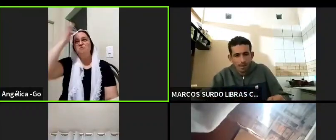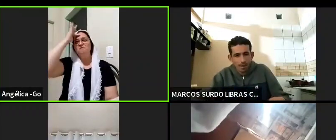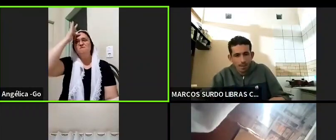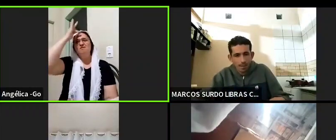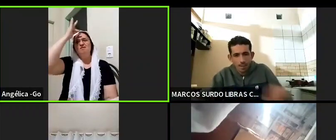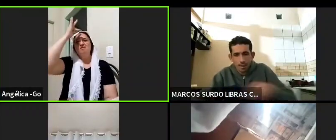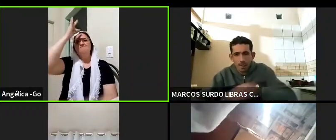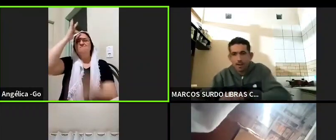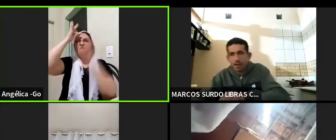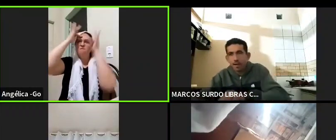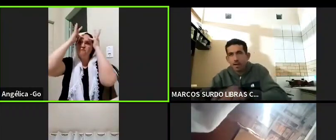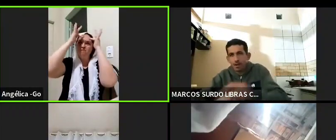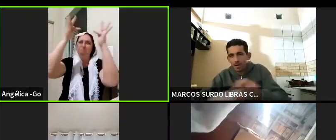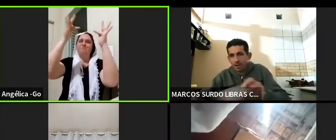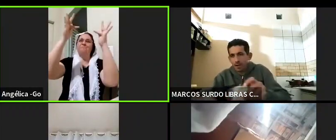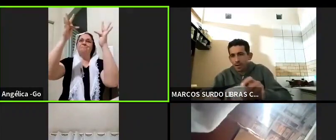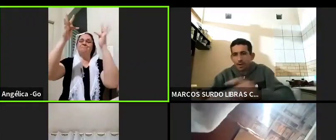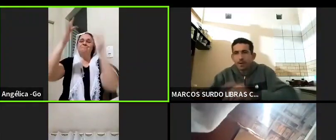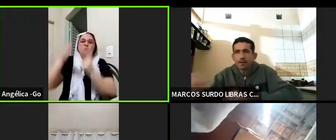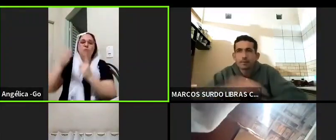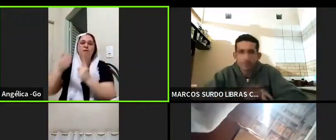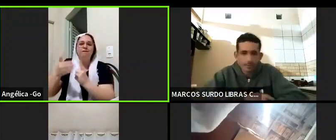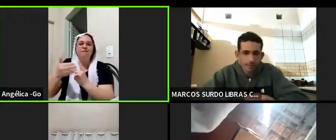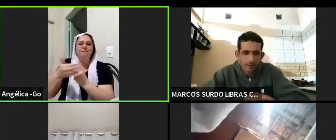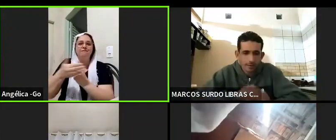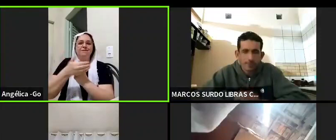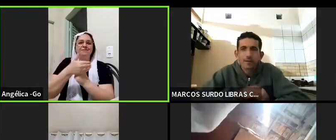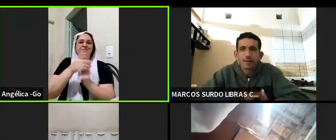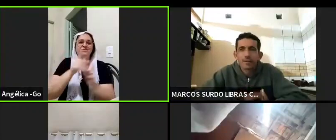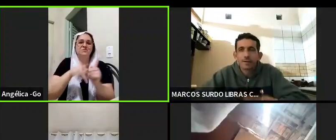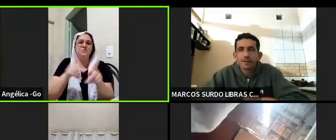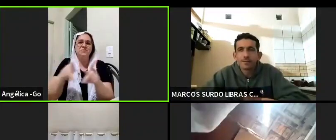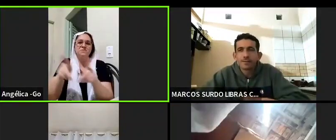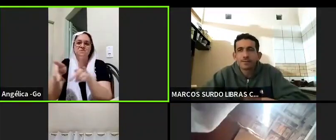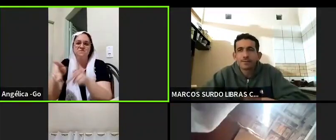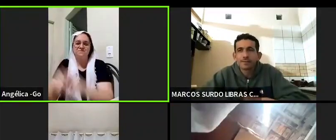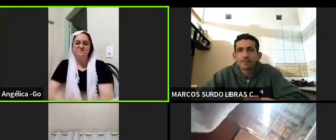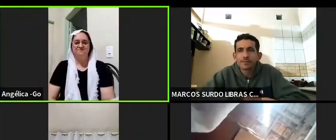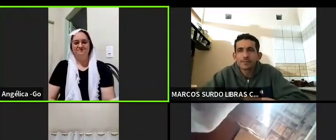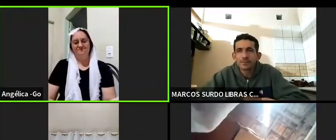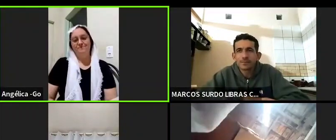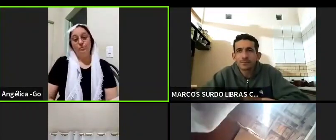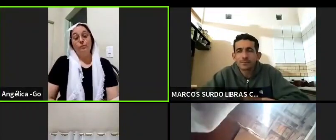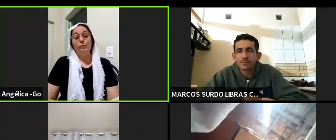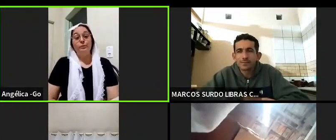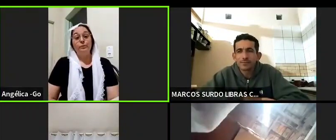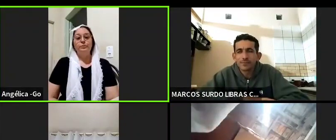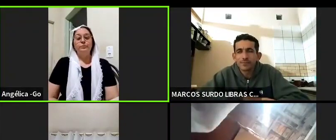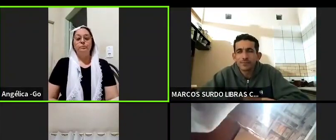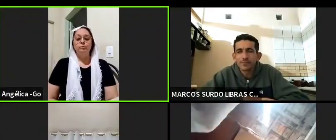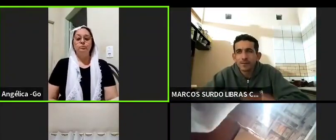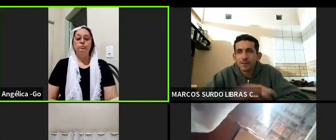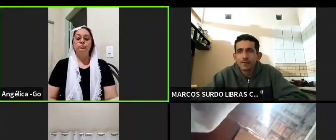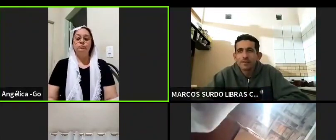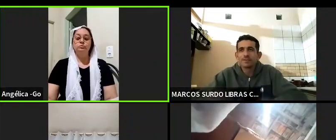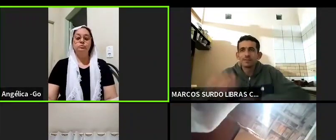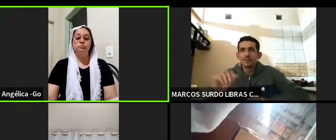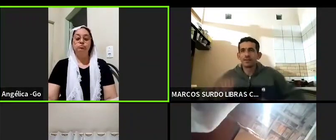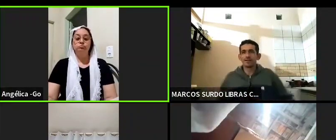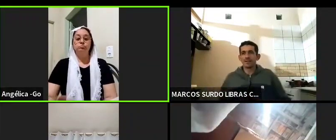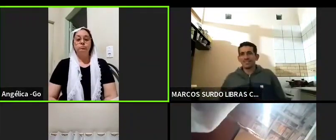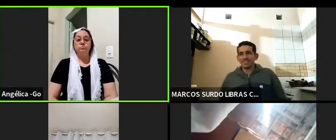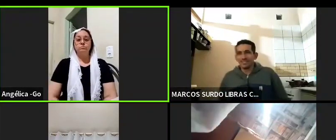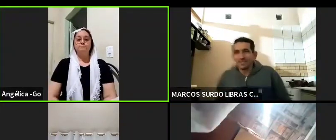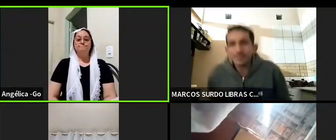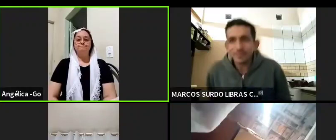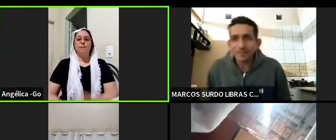Glória a Jesus. Glória a Deus. Se todos encontraram, começamos a leitura com a ajuda